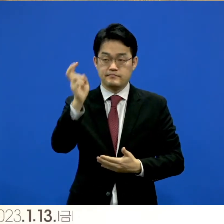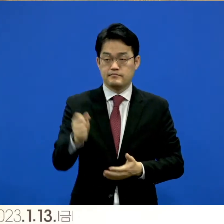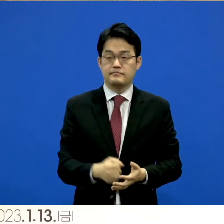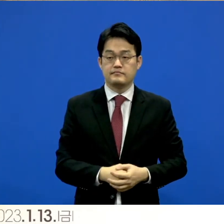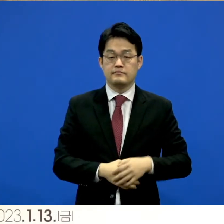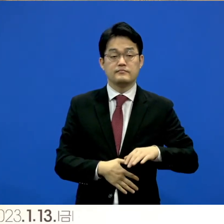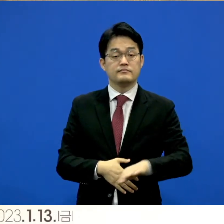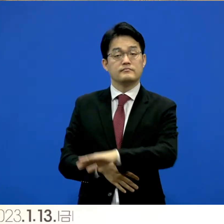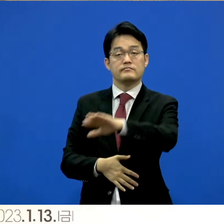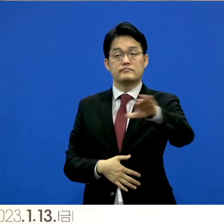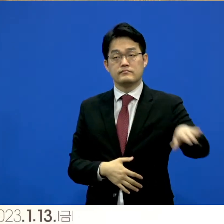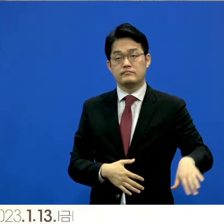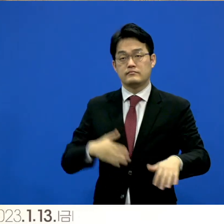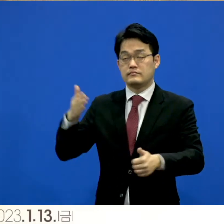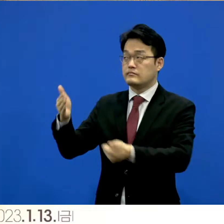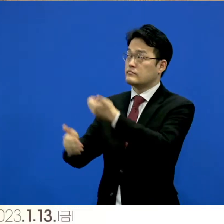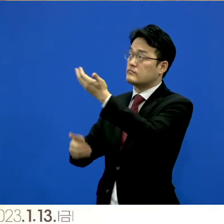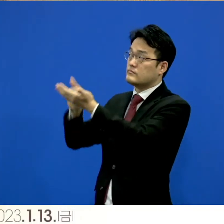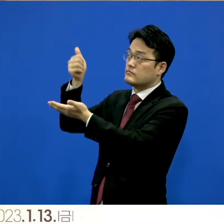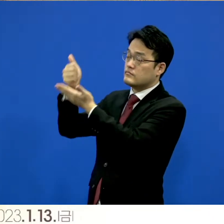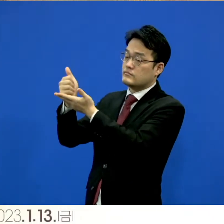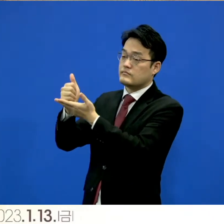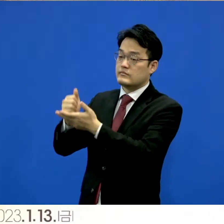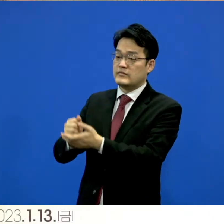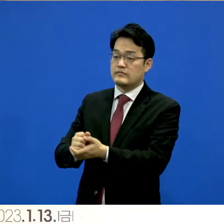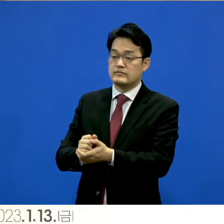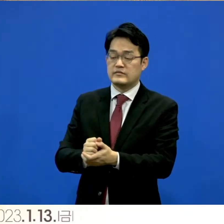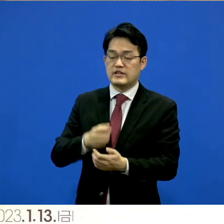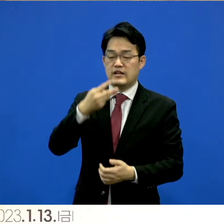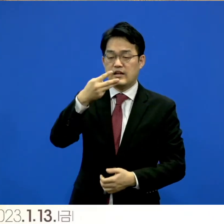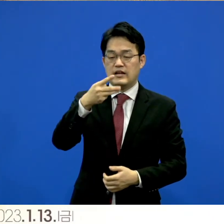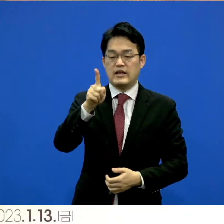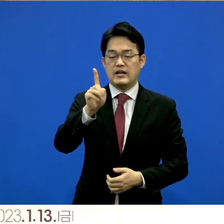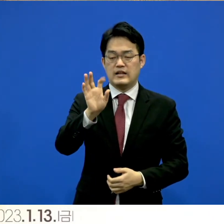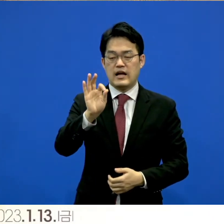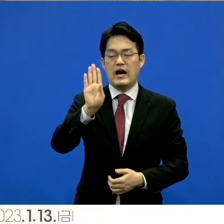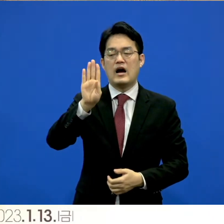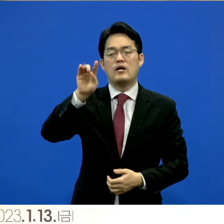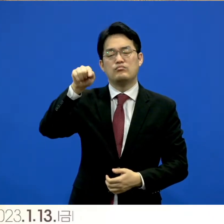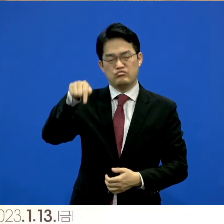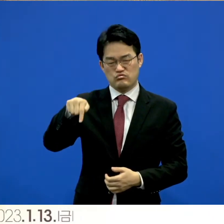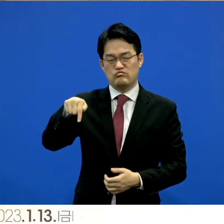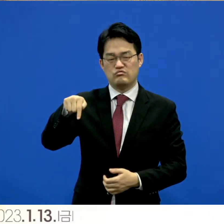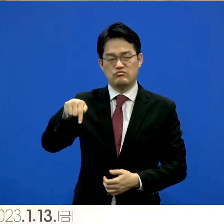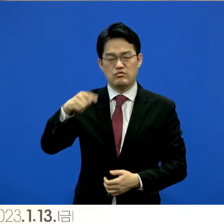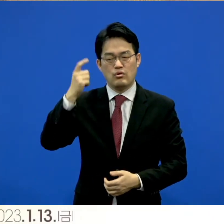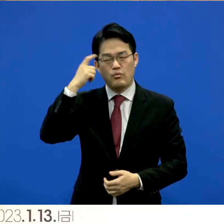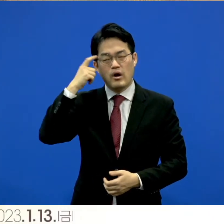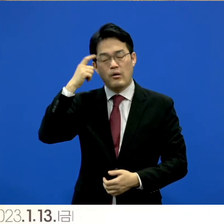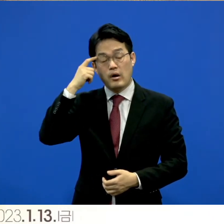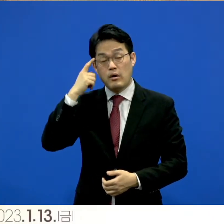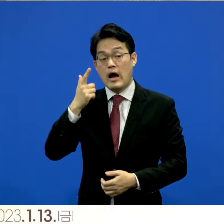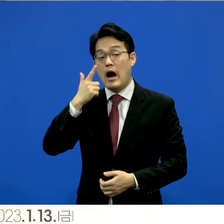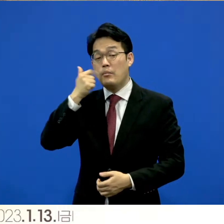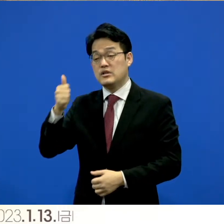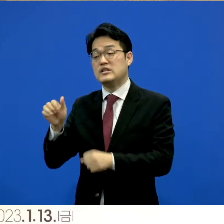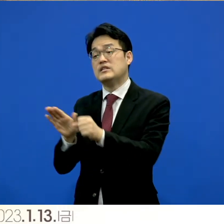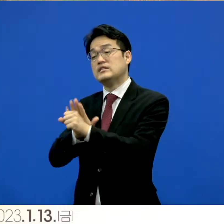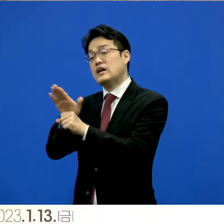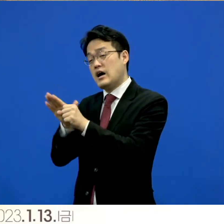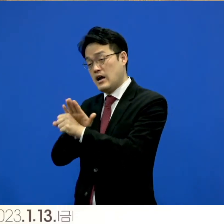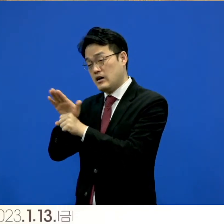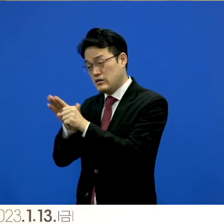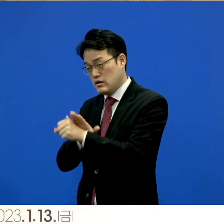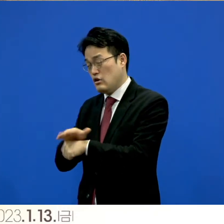그래서 우리는 하나님을 당부라고 부르기도 하죠. 그 당자의 그 당부 아버지. 해픈 아버지, 사랑의